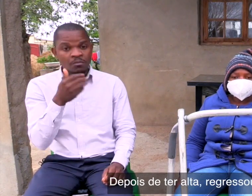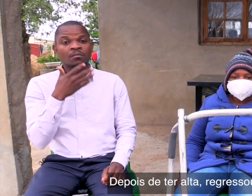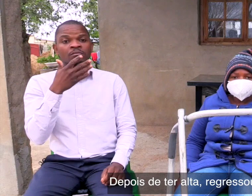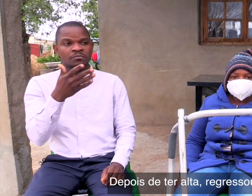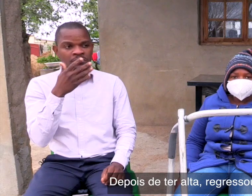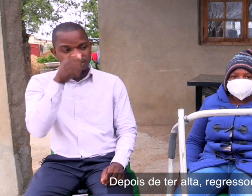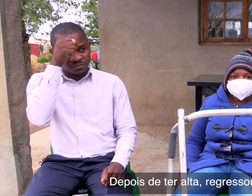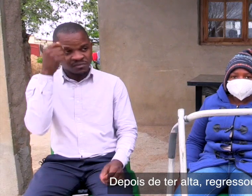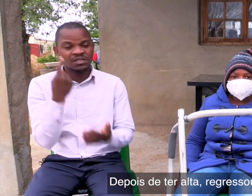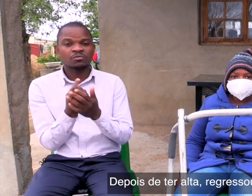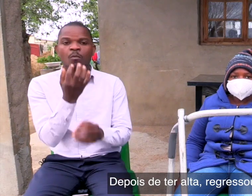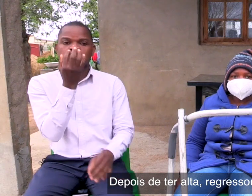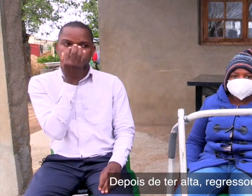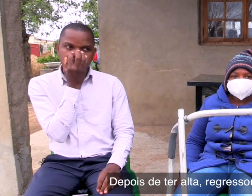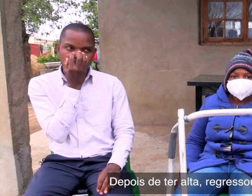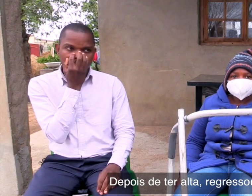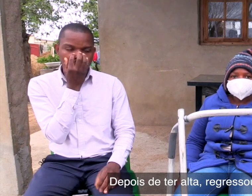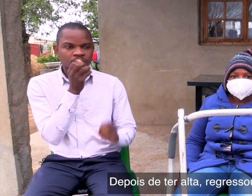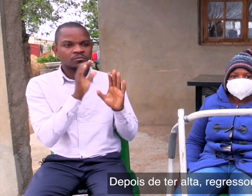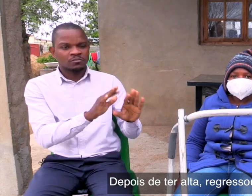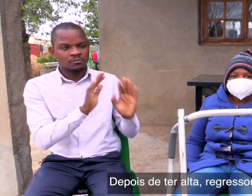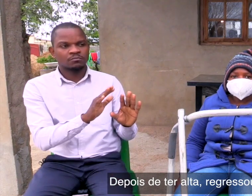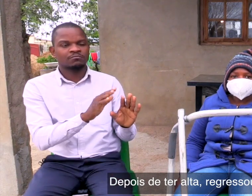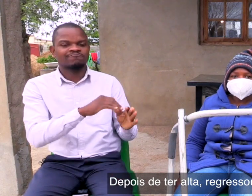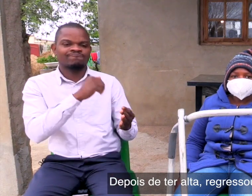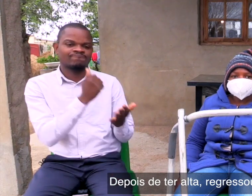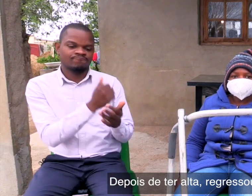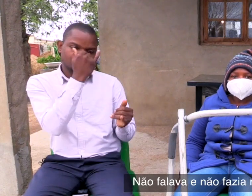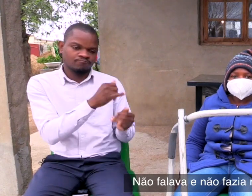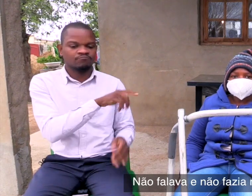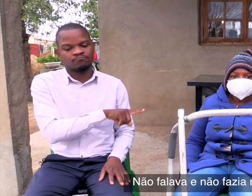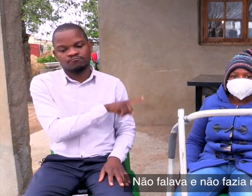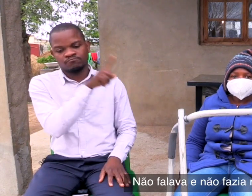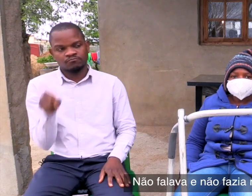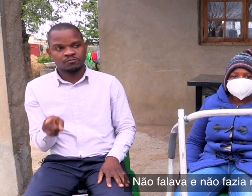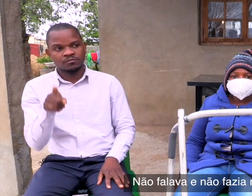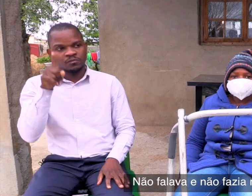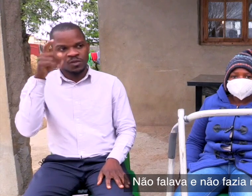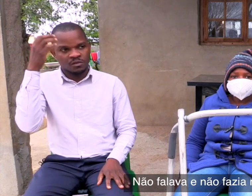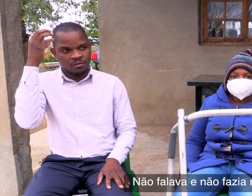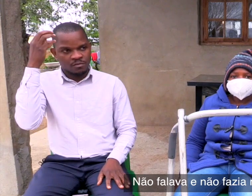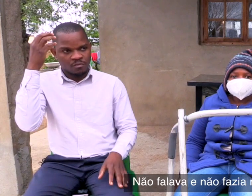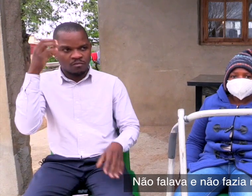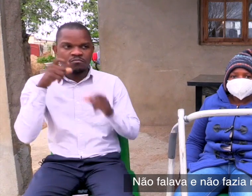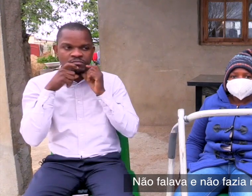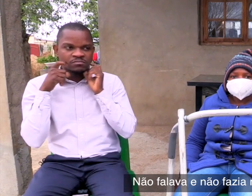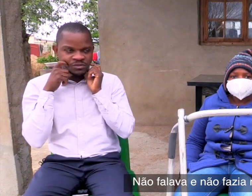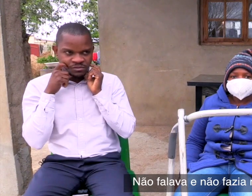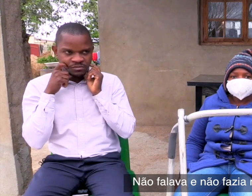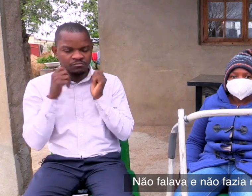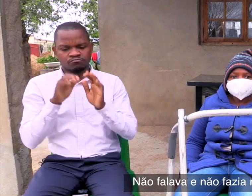Depois saiu, veio para aqui em Moçambique. Quando veio para aqui em Moçambique, ela não falava, não se